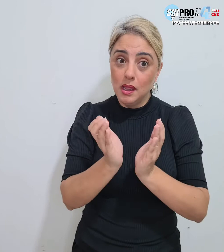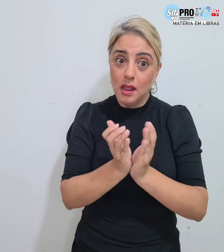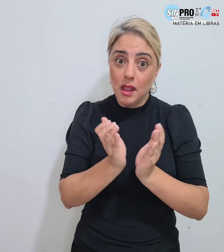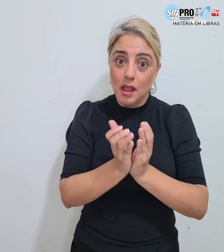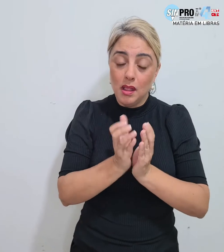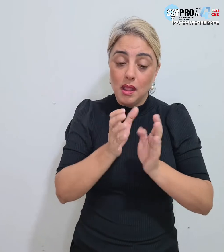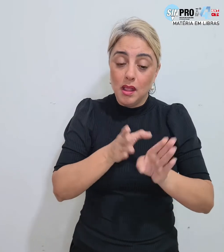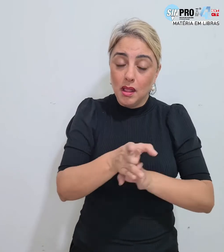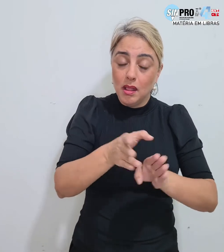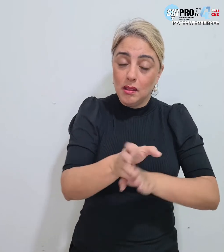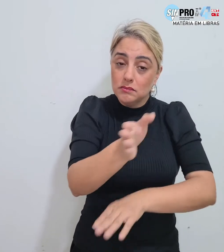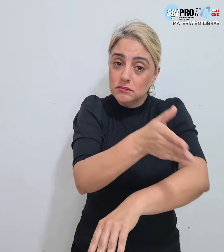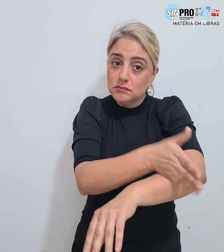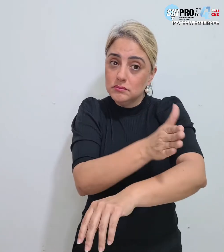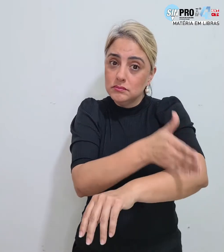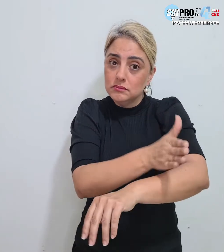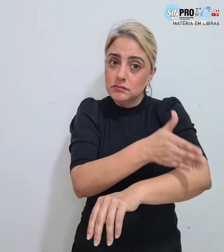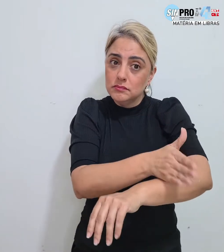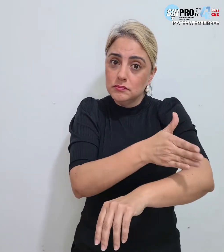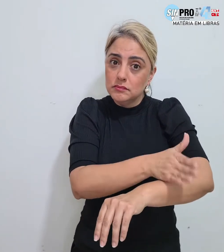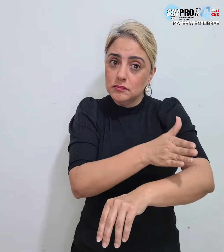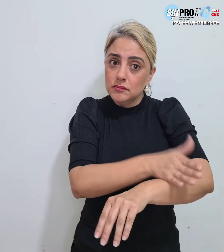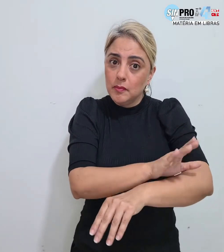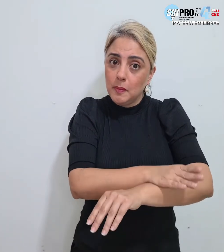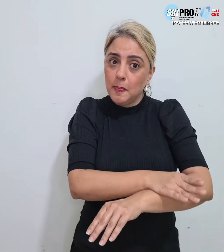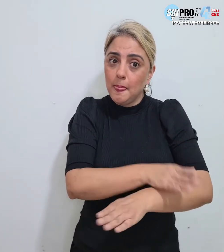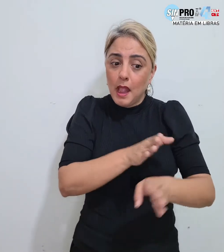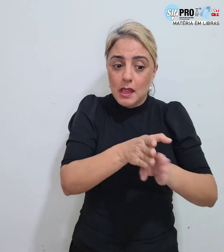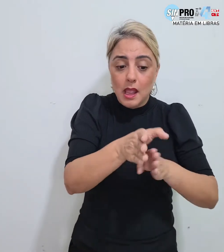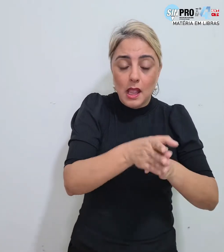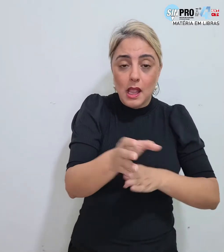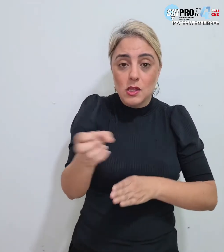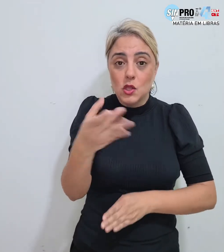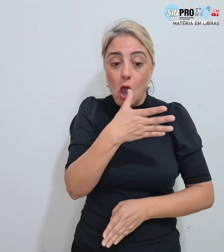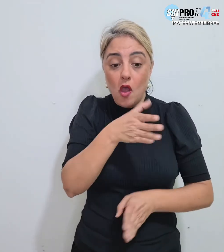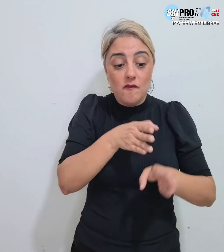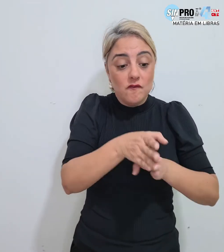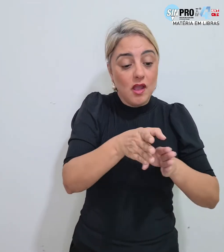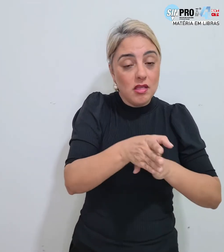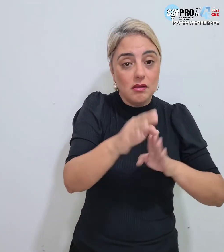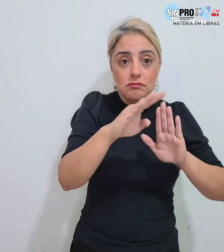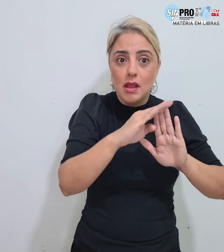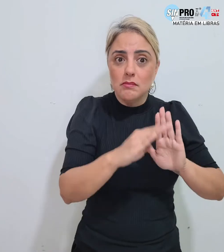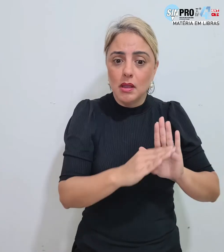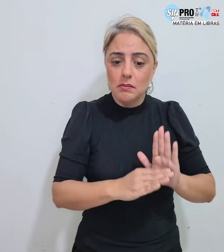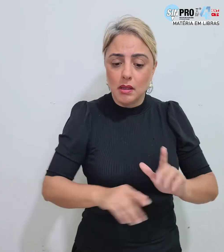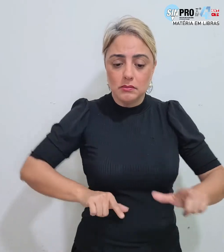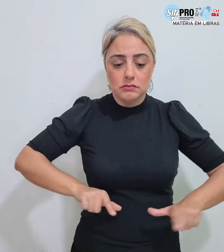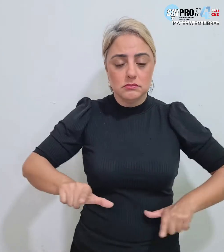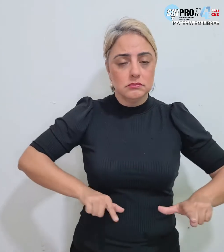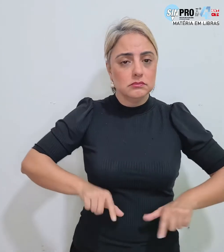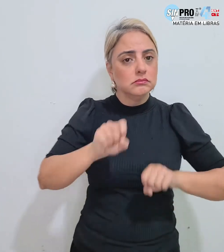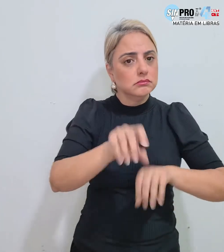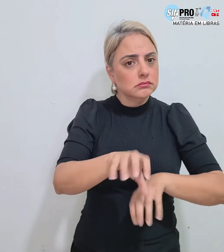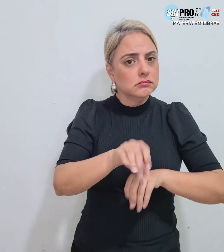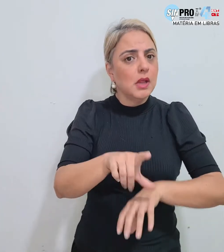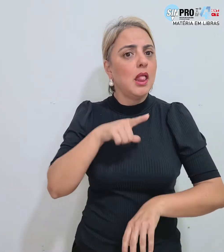ser instruída e treinada para seguir as novas orientações. Os trabalhadores em educação devem